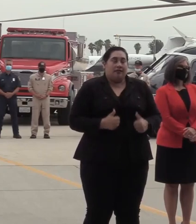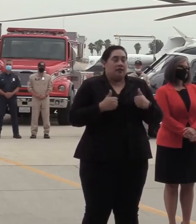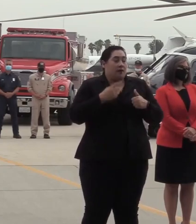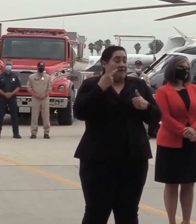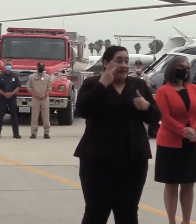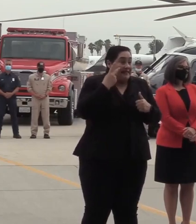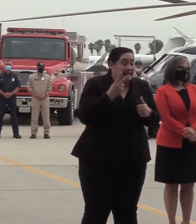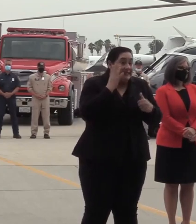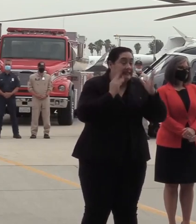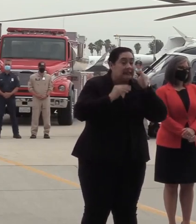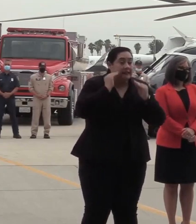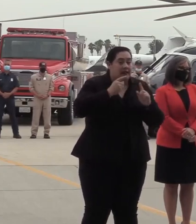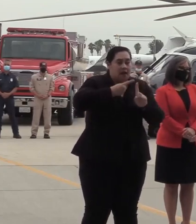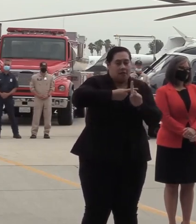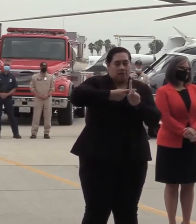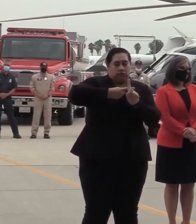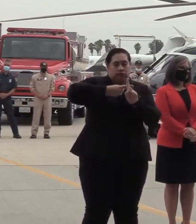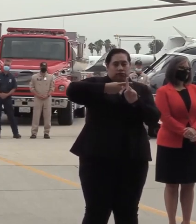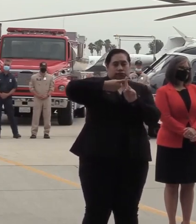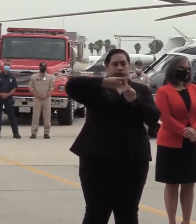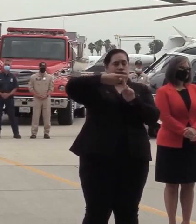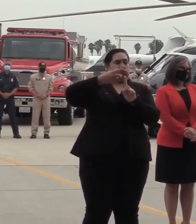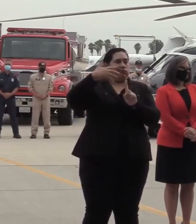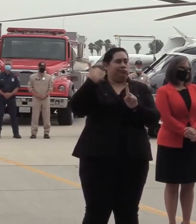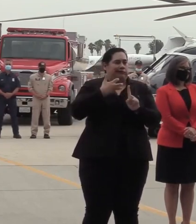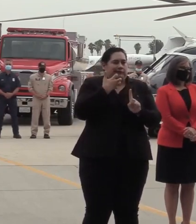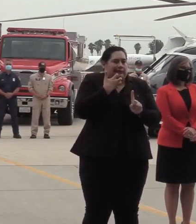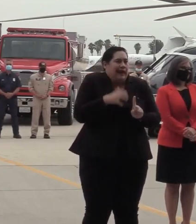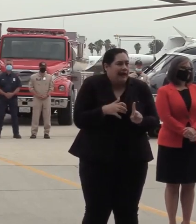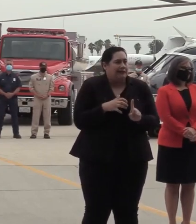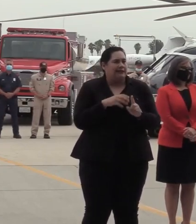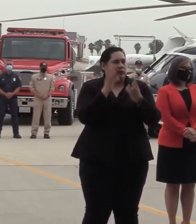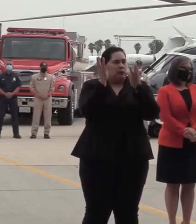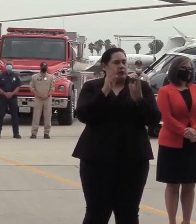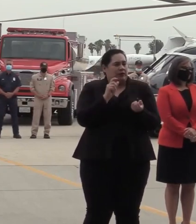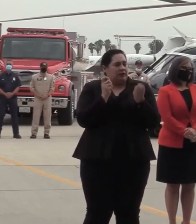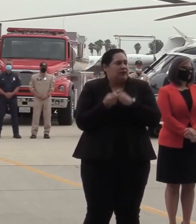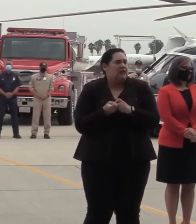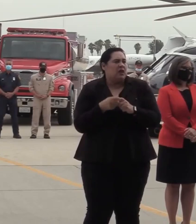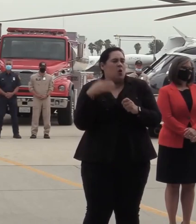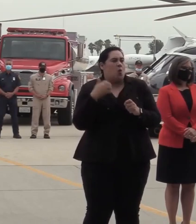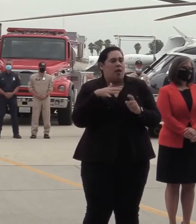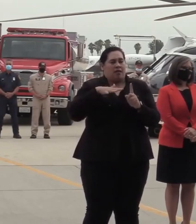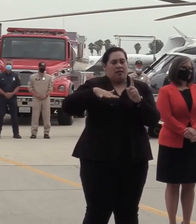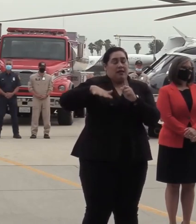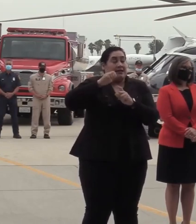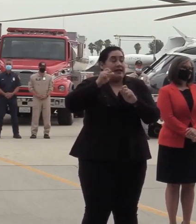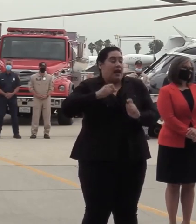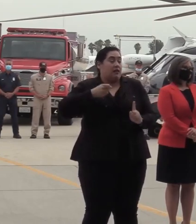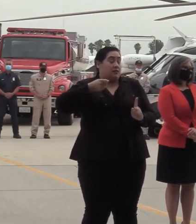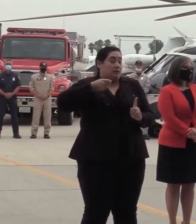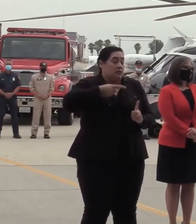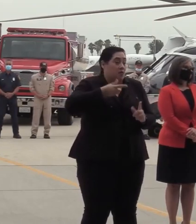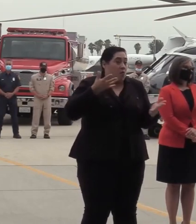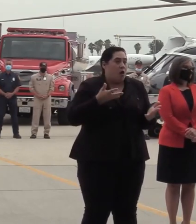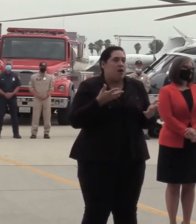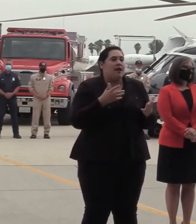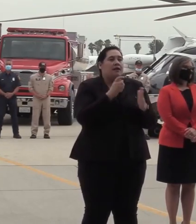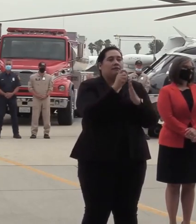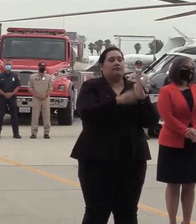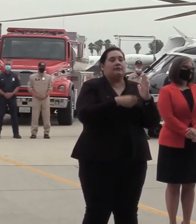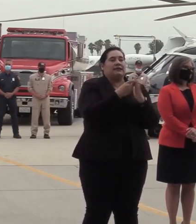altas temperaturas y clima seco, condiciones que pueden conducir a una temporada de